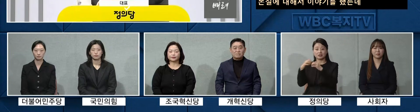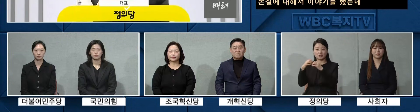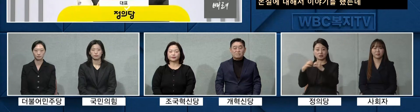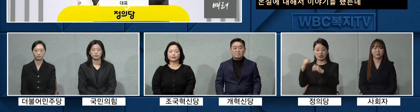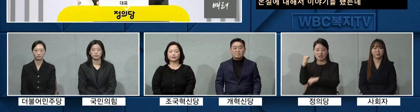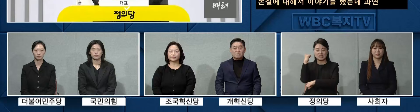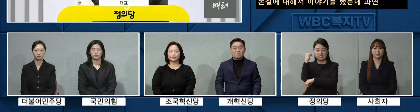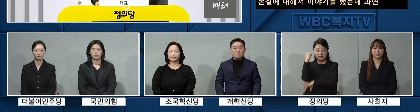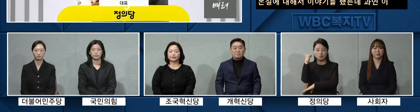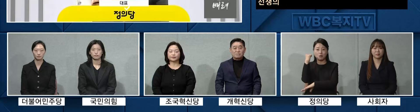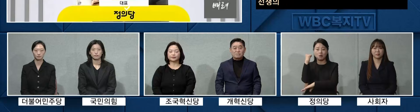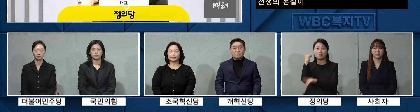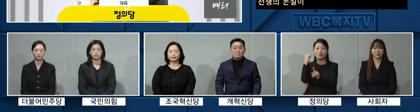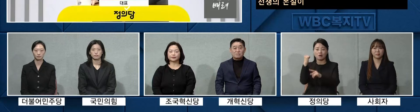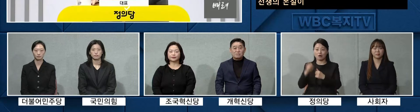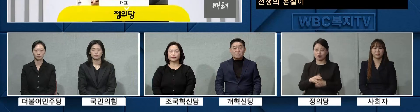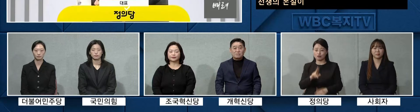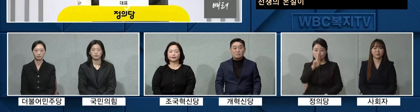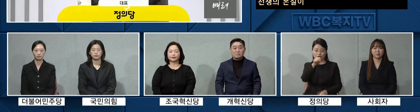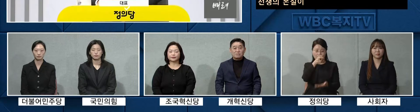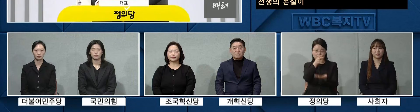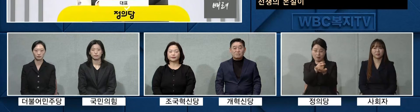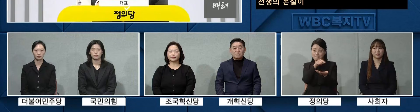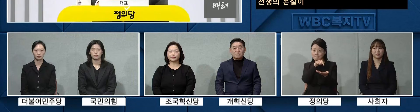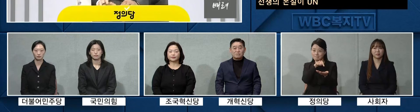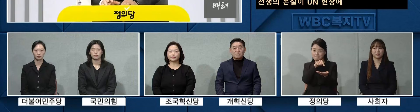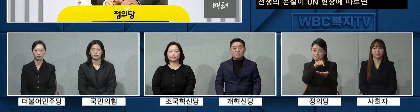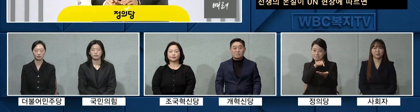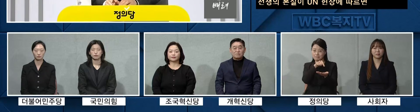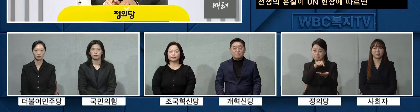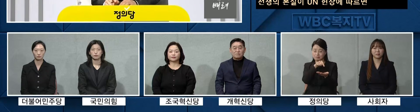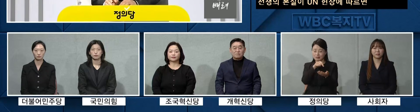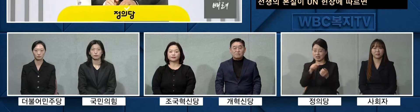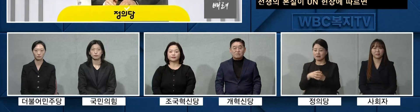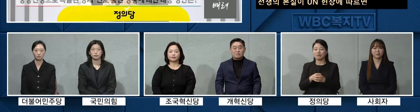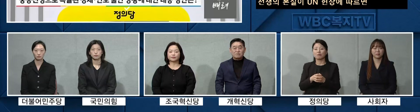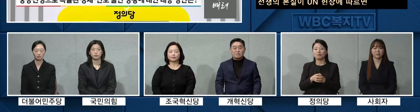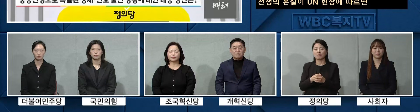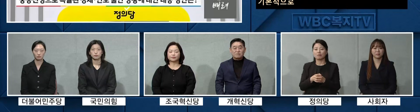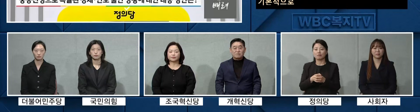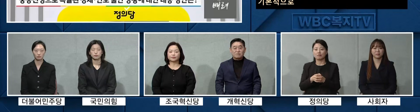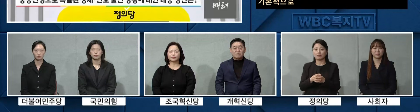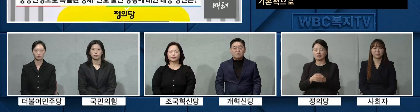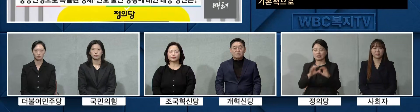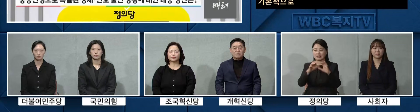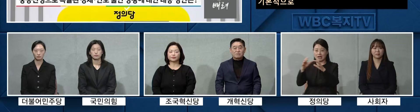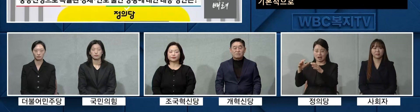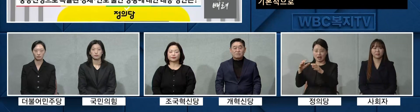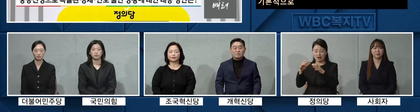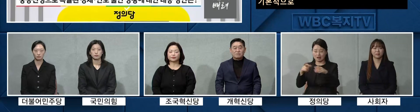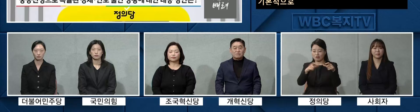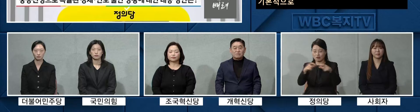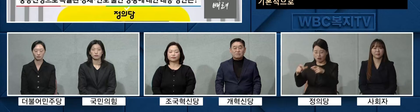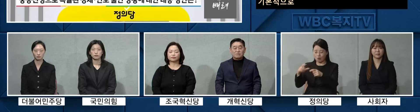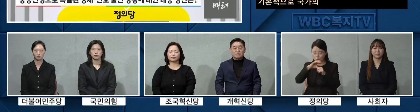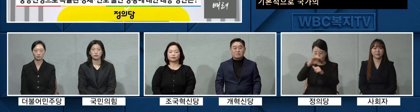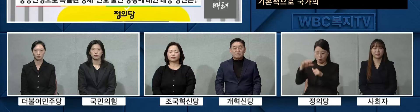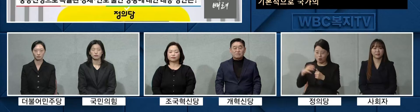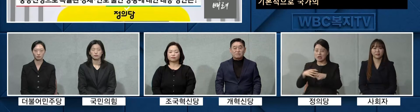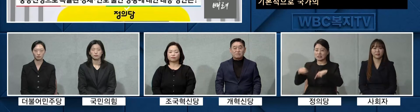본질이 유엔 훈장에 따르면 기본적으로 국가의 영역 보존이나 정치적